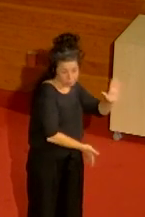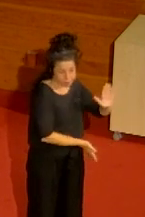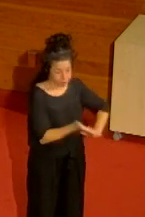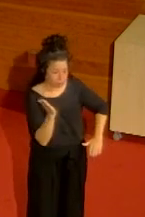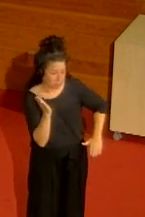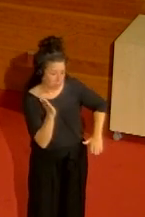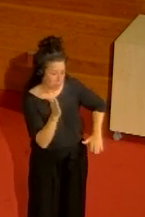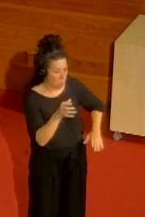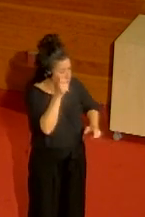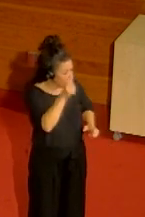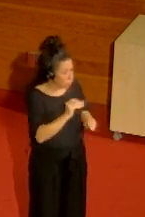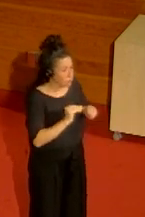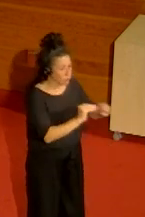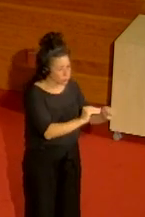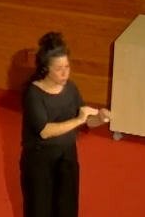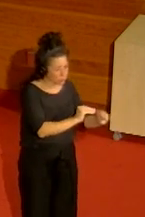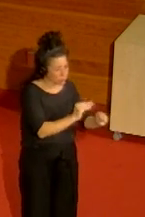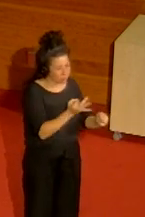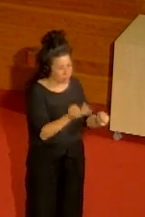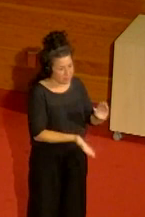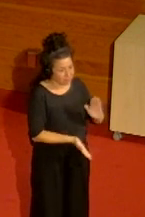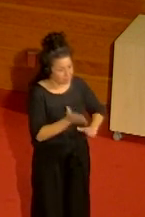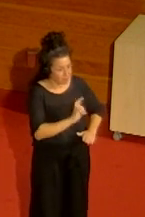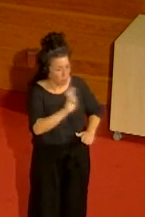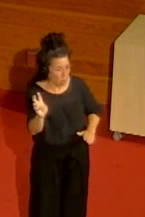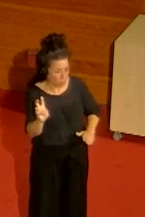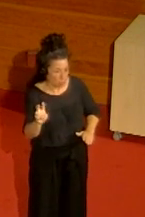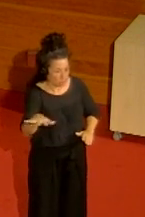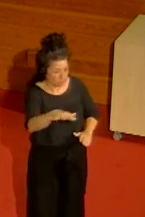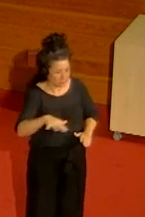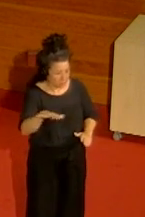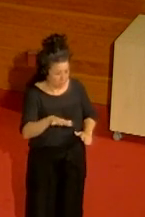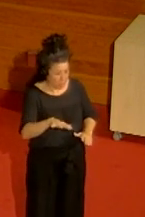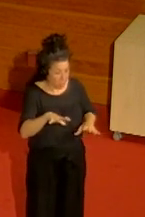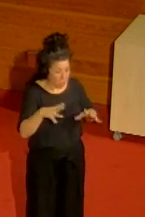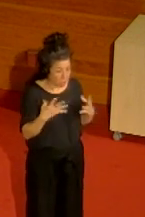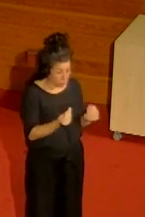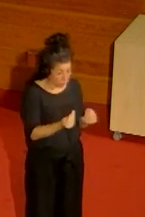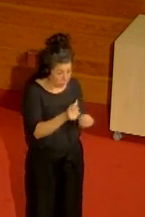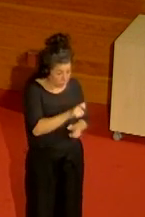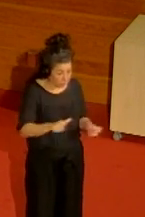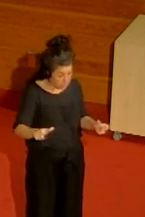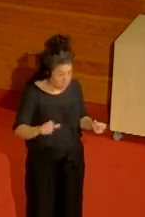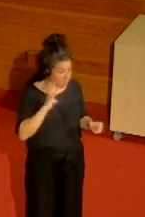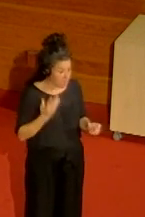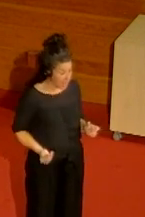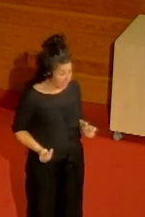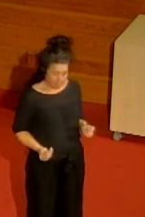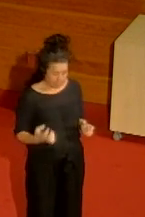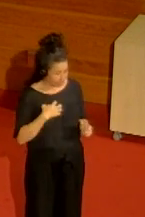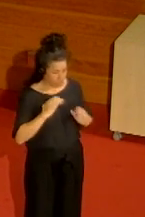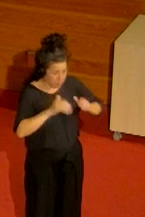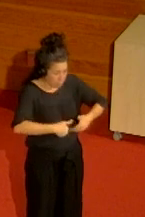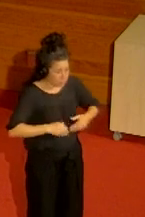aldeas y irse a vivir a otros lugares todavía muchos de ellos todavía no han podido volver a sus casas ni